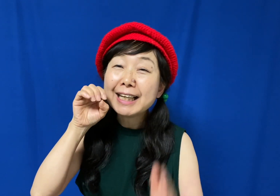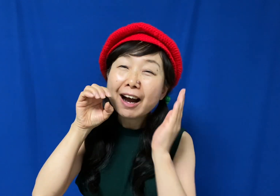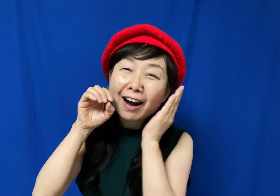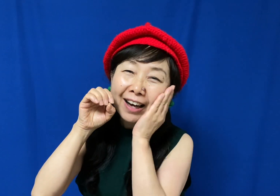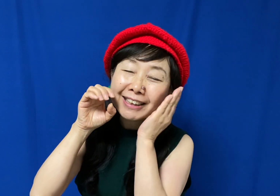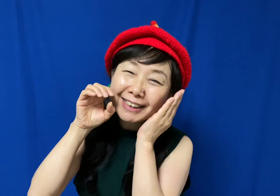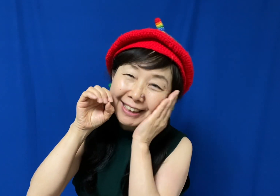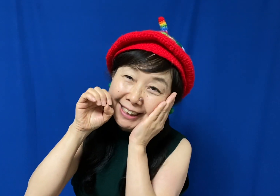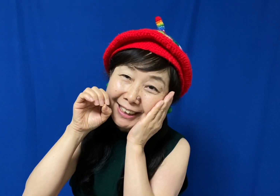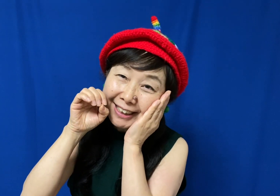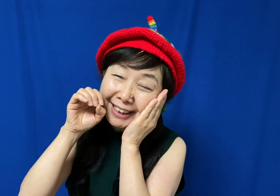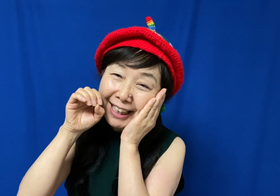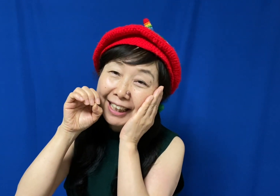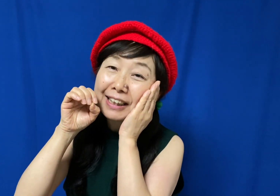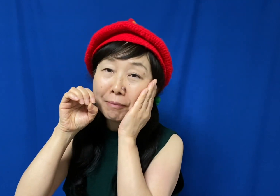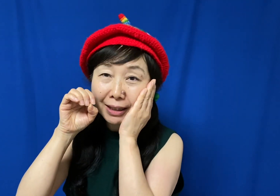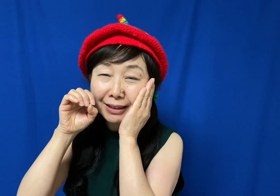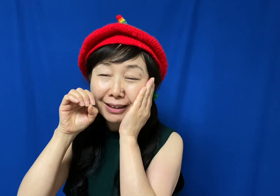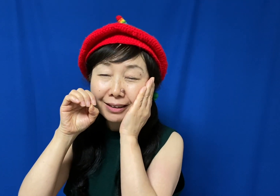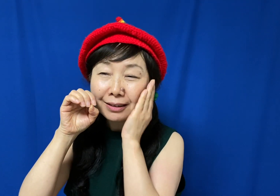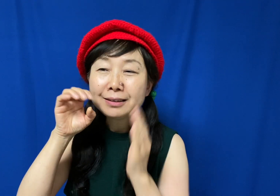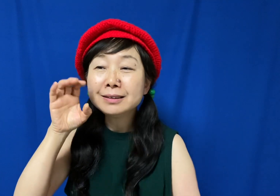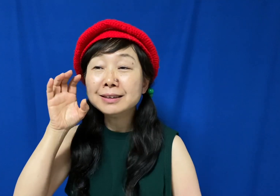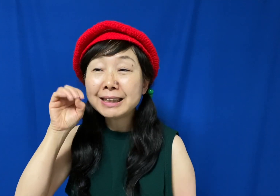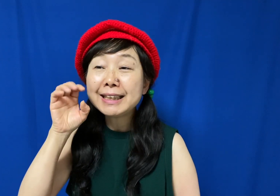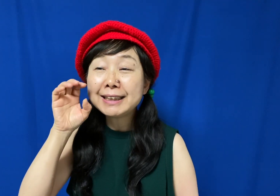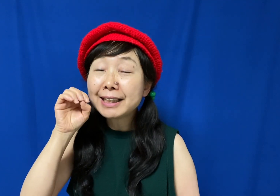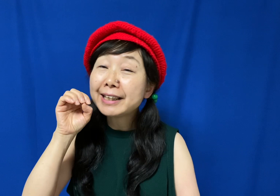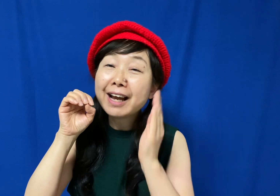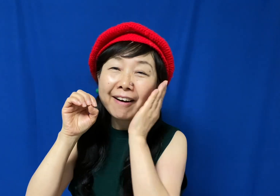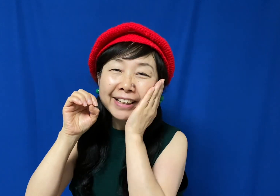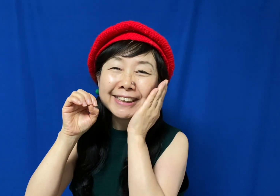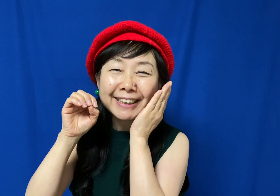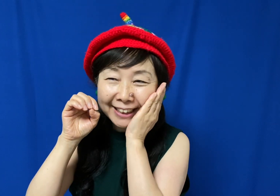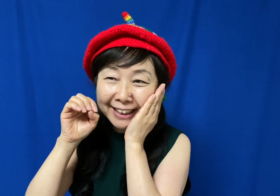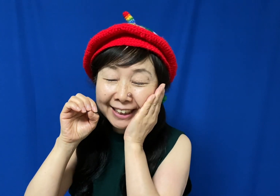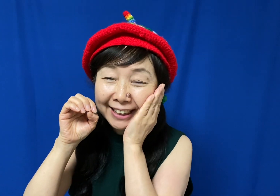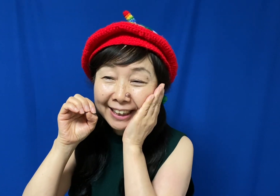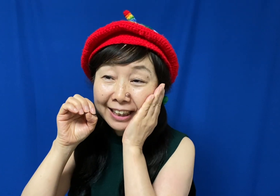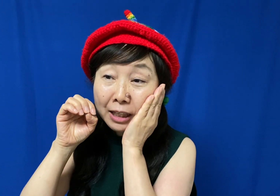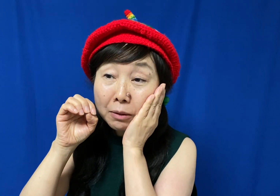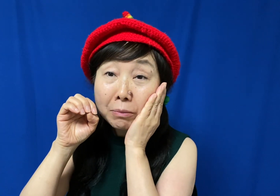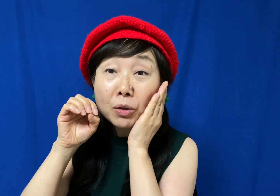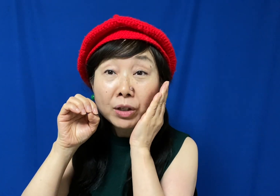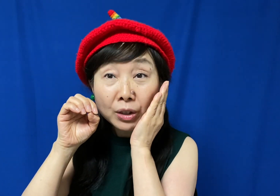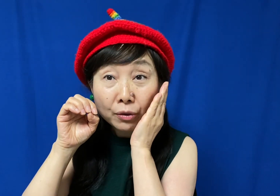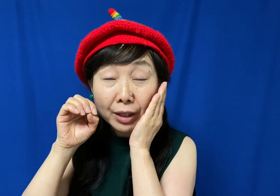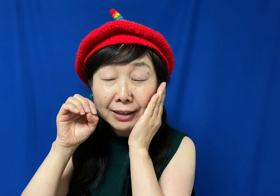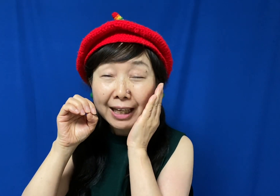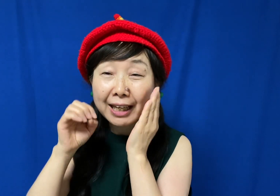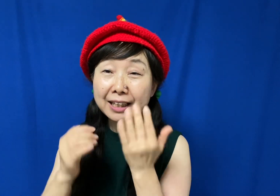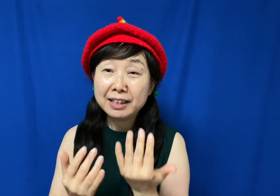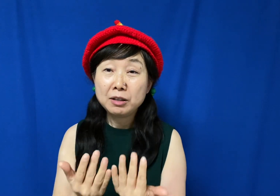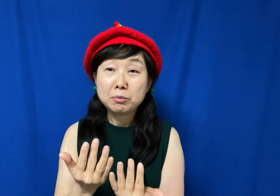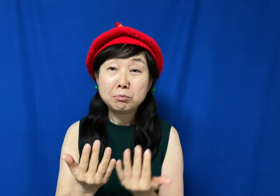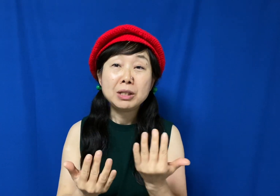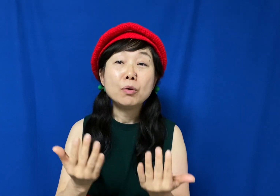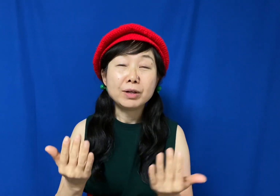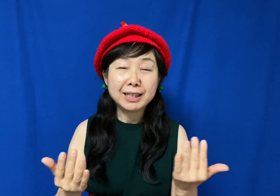美味しいってやってます。シャキシャキ美味しい。緑の野菜、緑っ